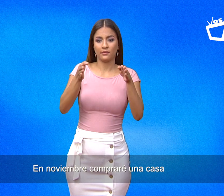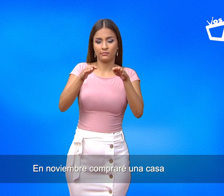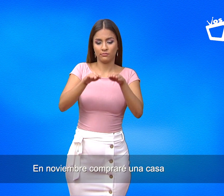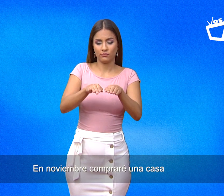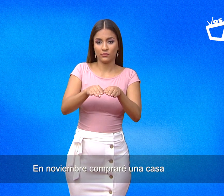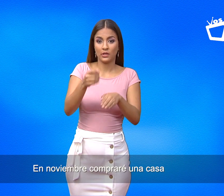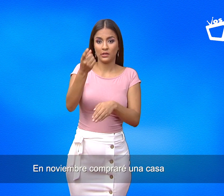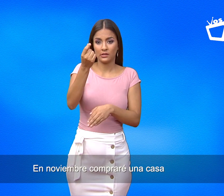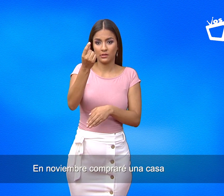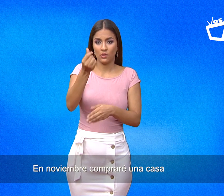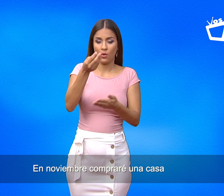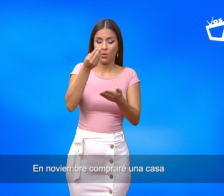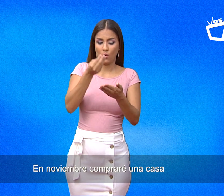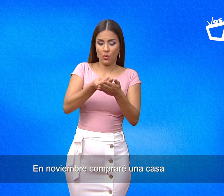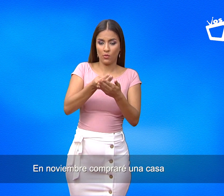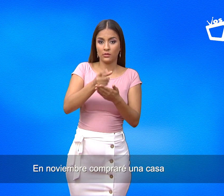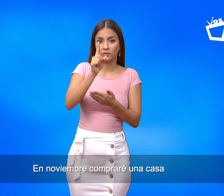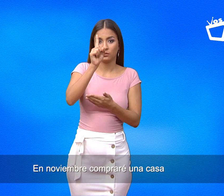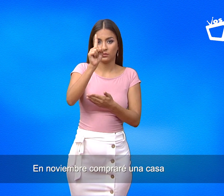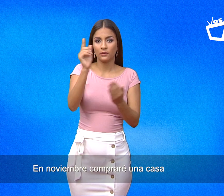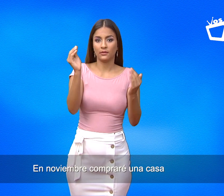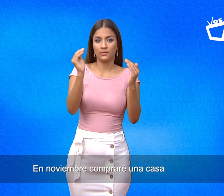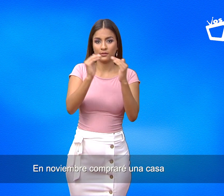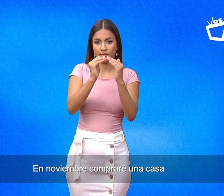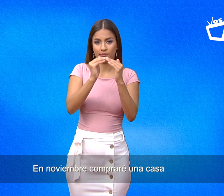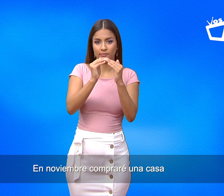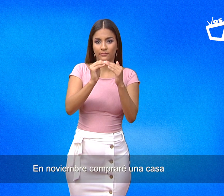en noviembre compraré una casa